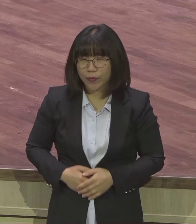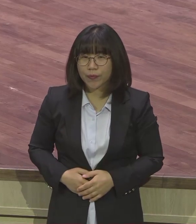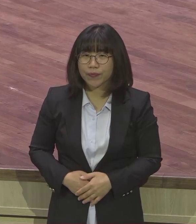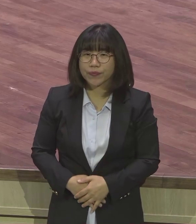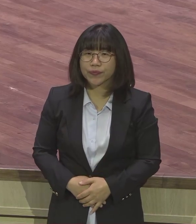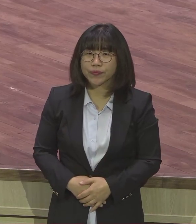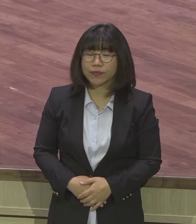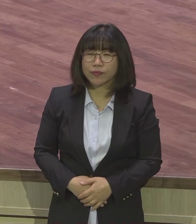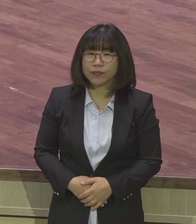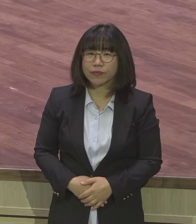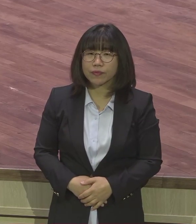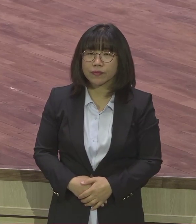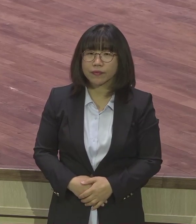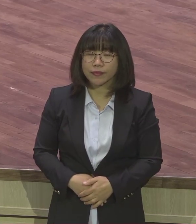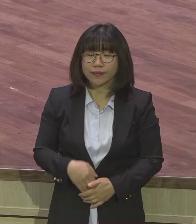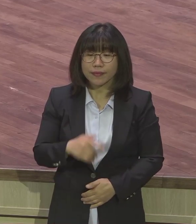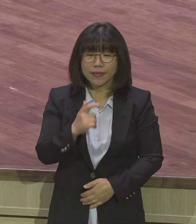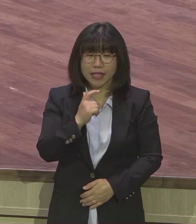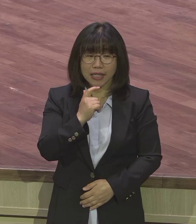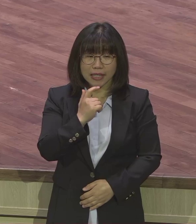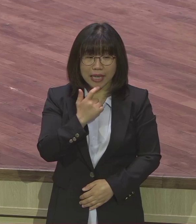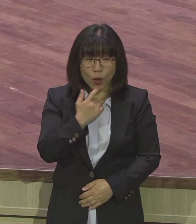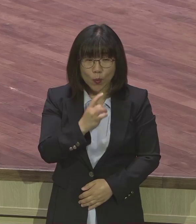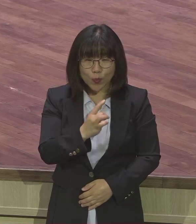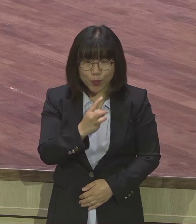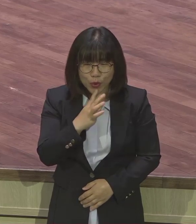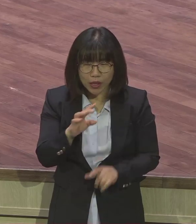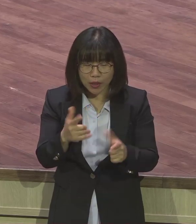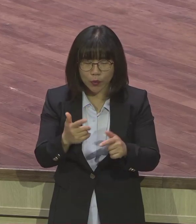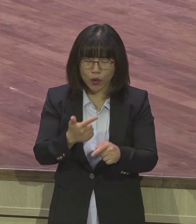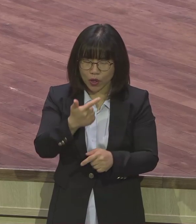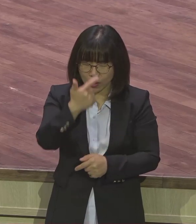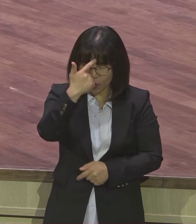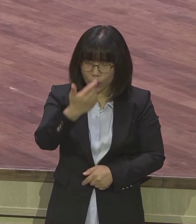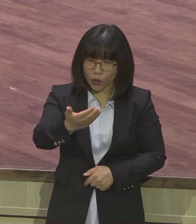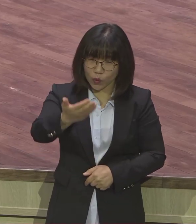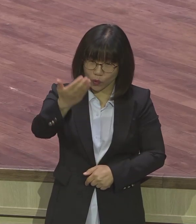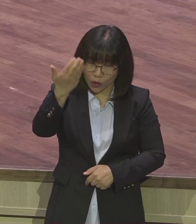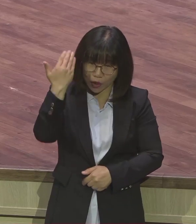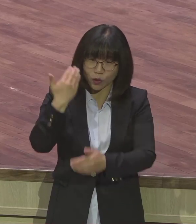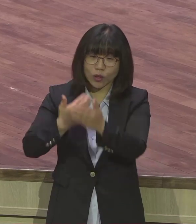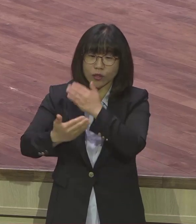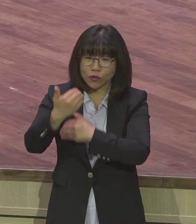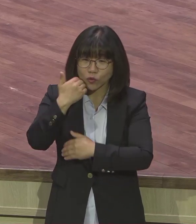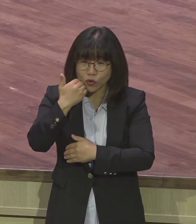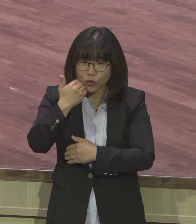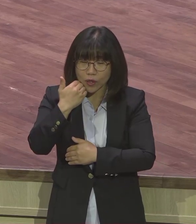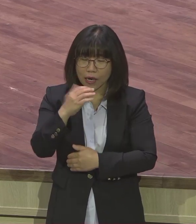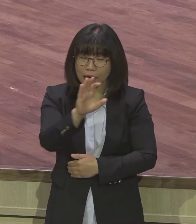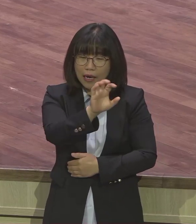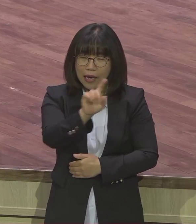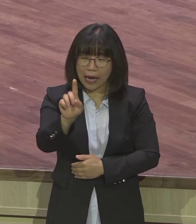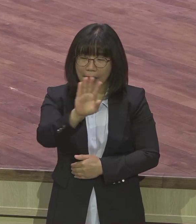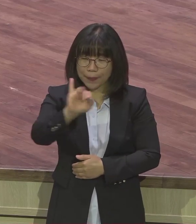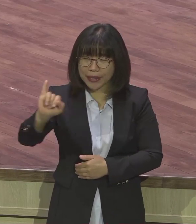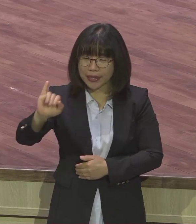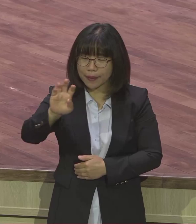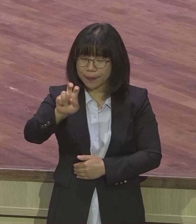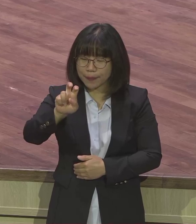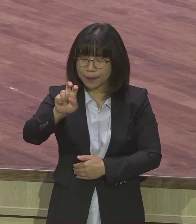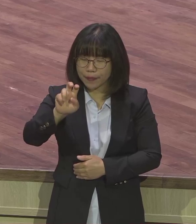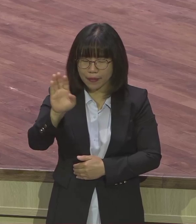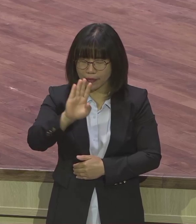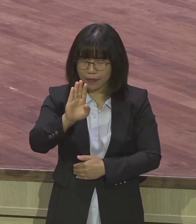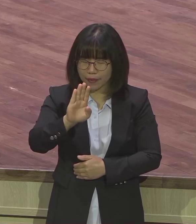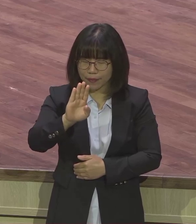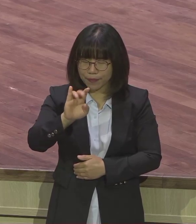사실 이 고백은요 야곱에게만 있었던 것이 아니에요. 다 미안하죠. 창세기 26장에 보면요 아비멜렉 이삭에게도 이런 고백을